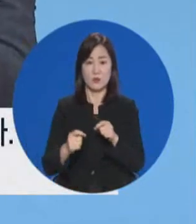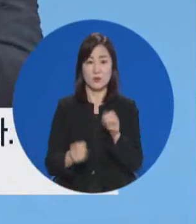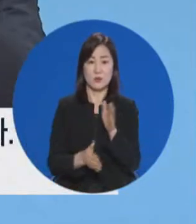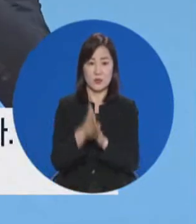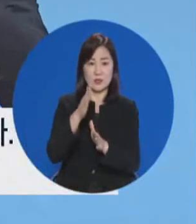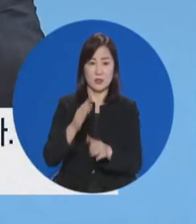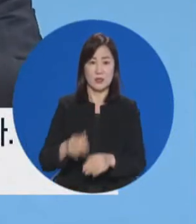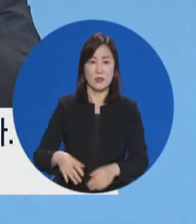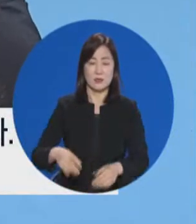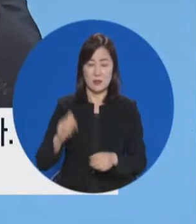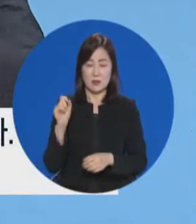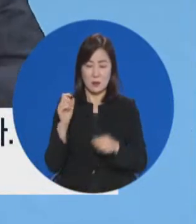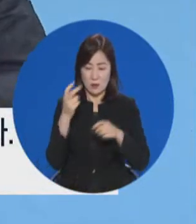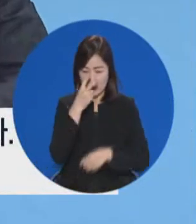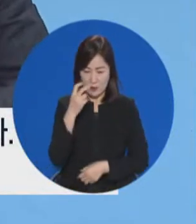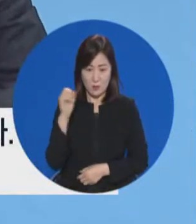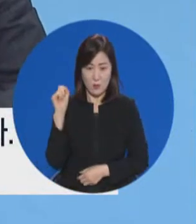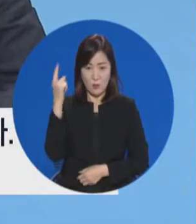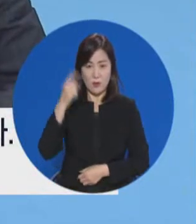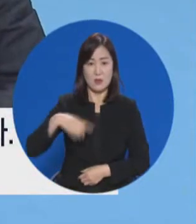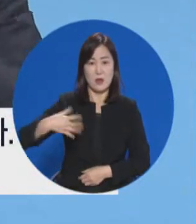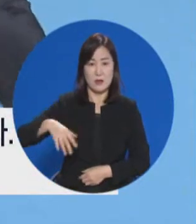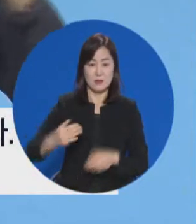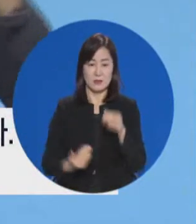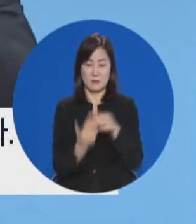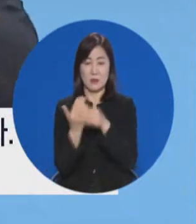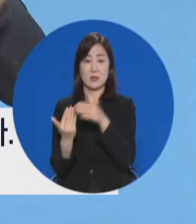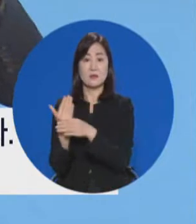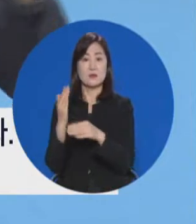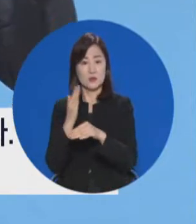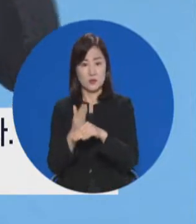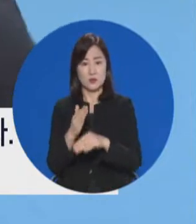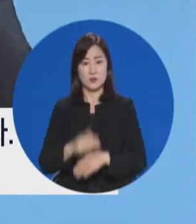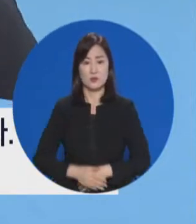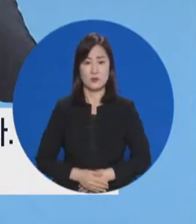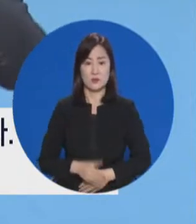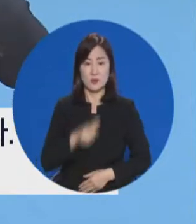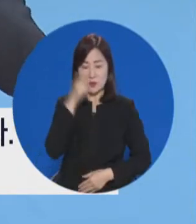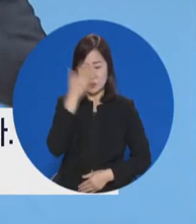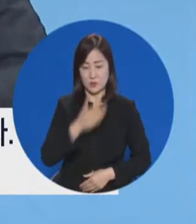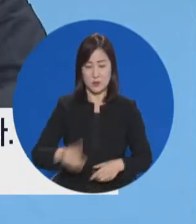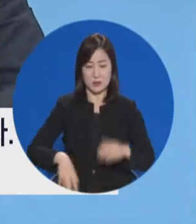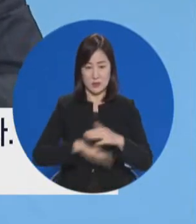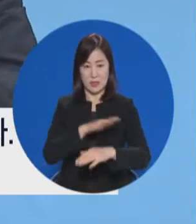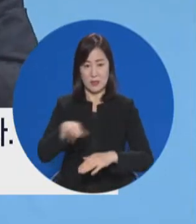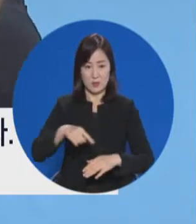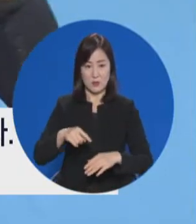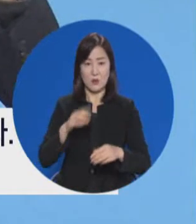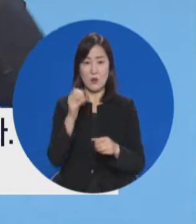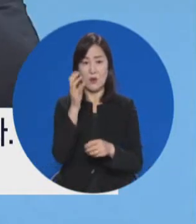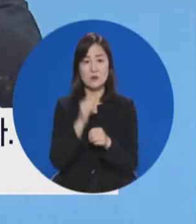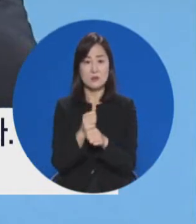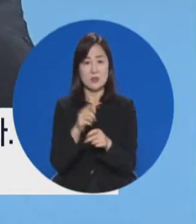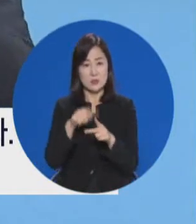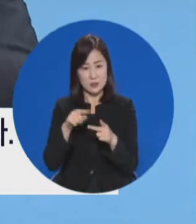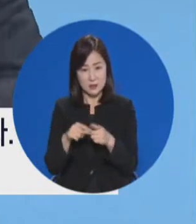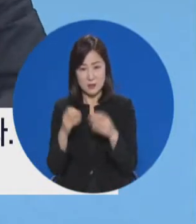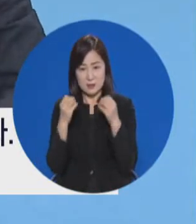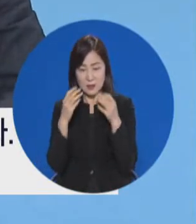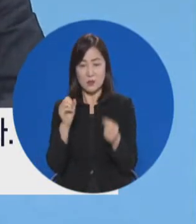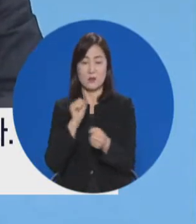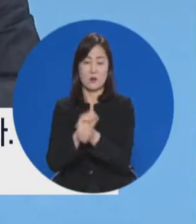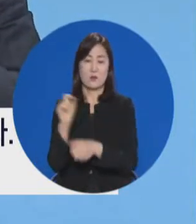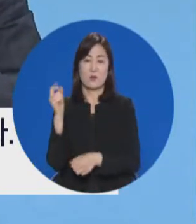아직도 감염원이 확인되지 않은 확진자가 발생하고 있습니다. 우리 시에서도 언제 어디선 다시